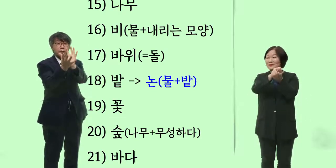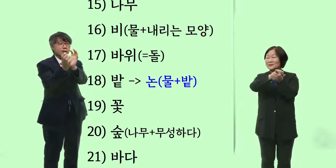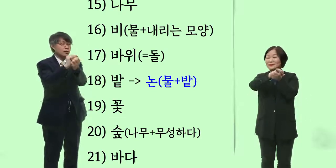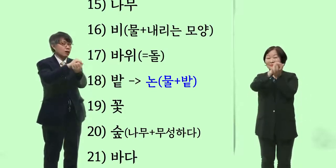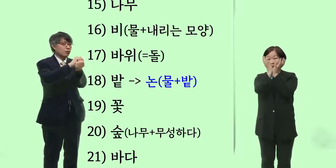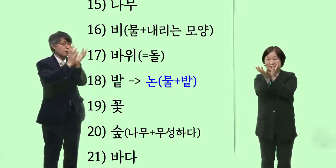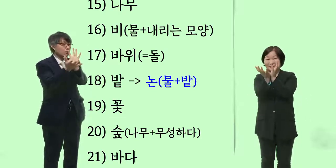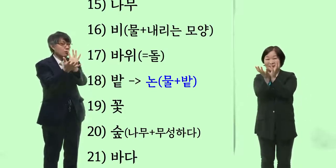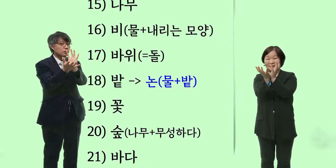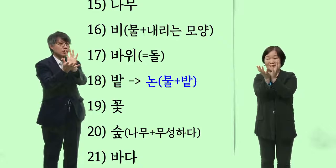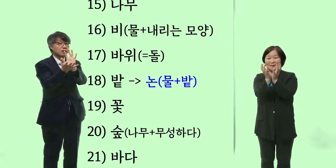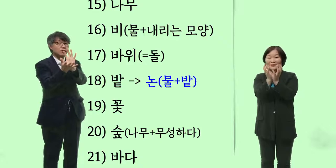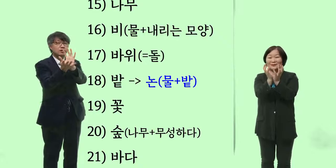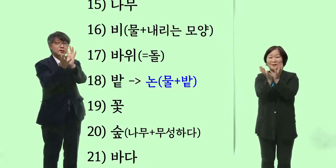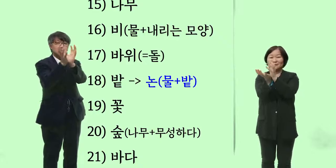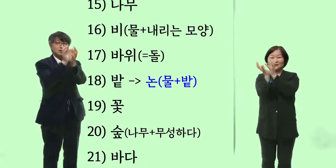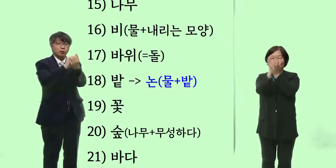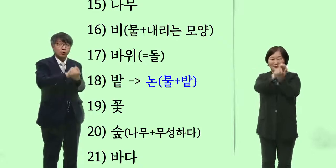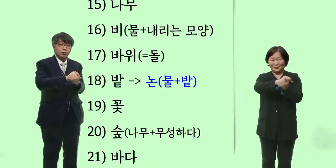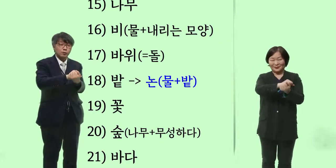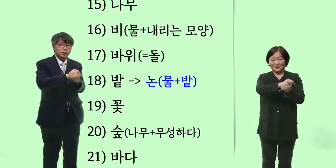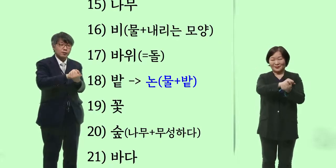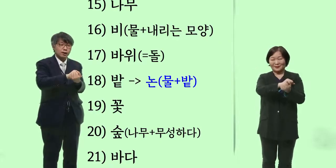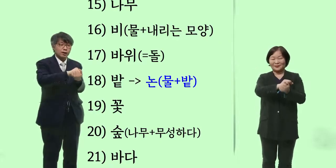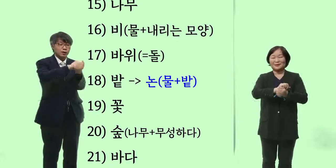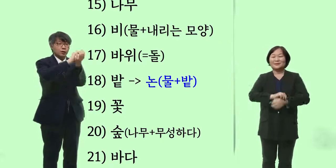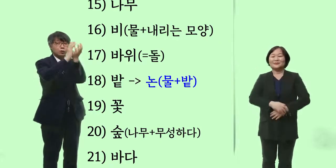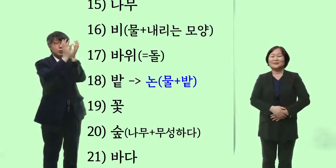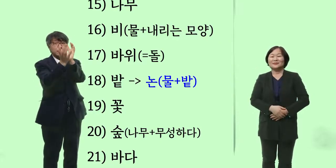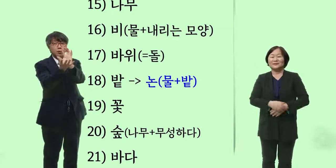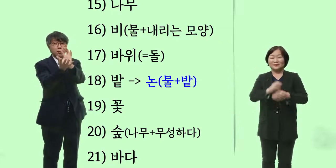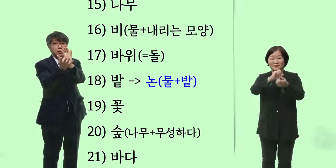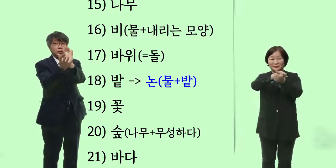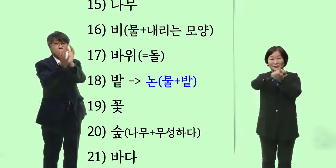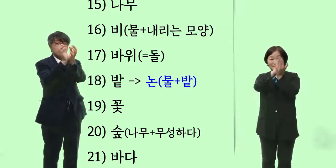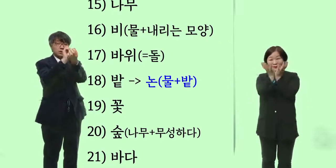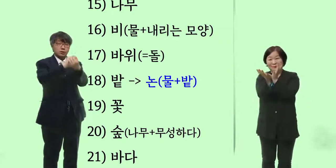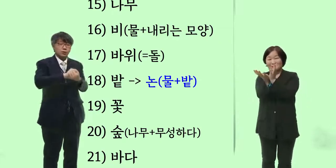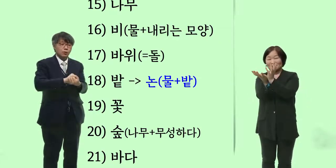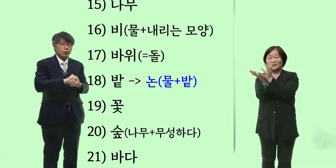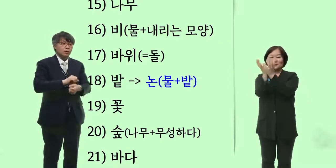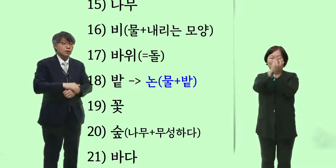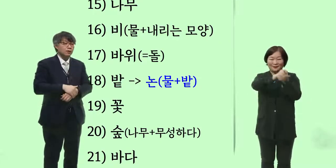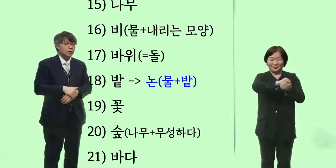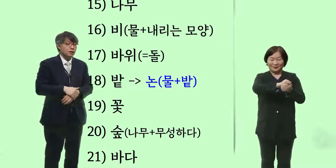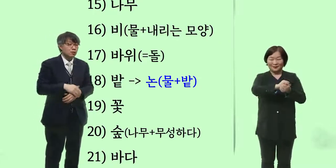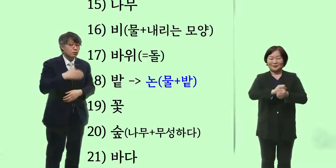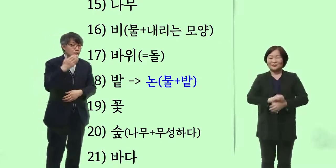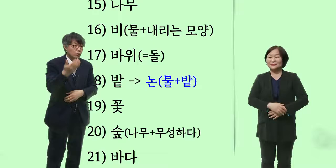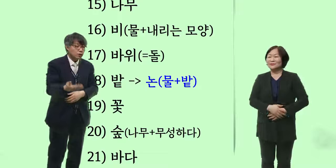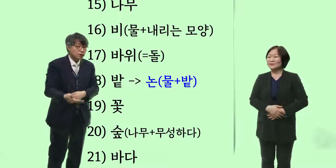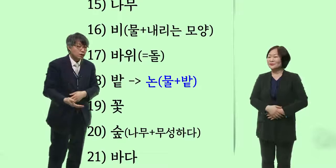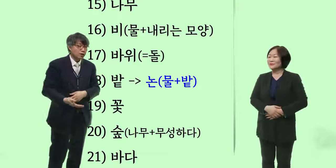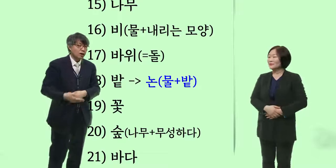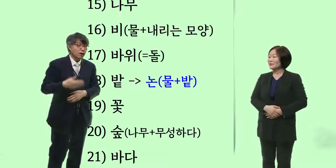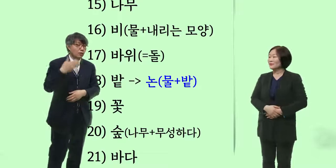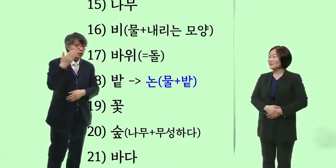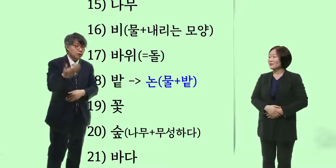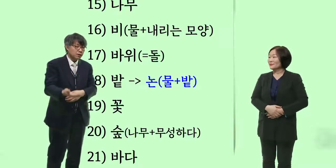펴면 이렇게 꽃이 피고 지는 거는 오므리면 됩니다. 꽃이 피고 지고. 이제 꽃이라는 거랑 꽃이 피는